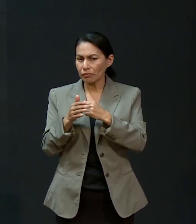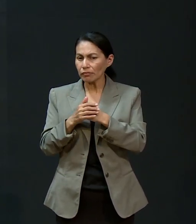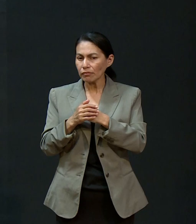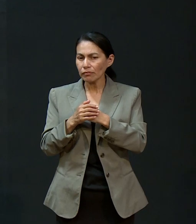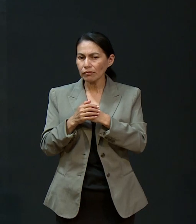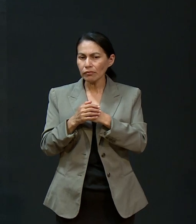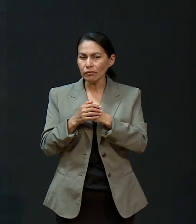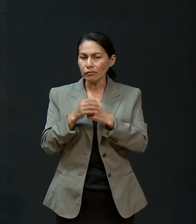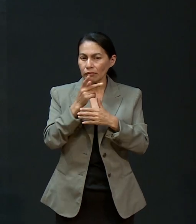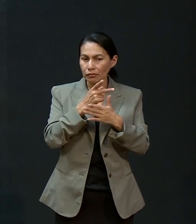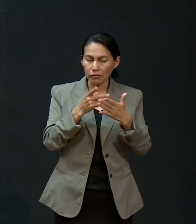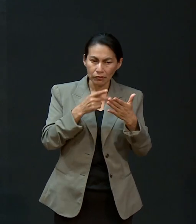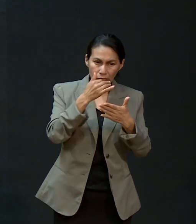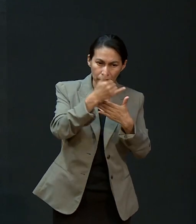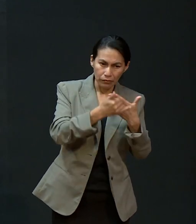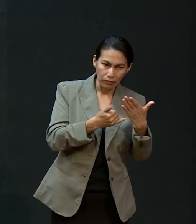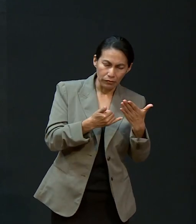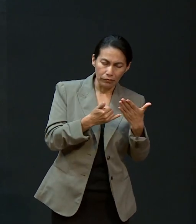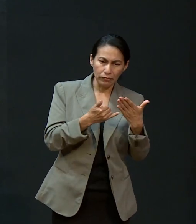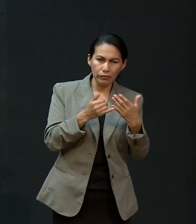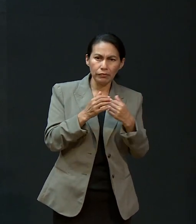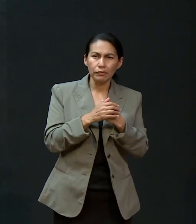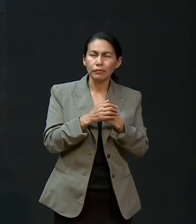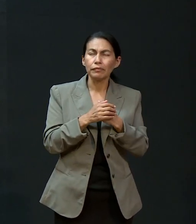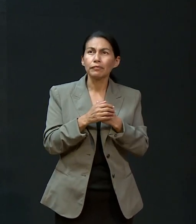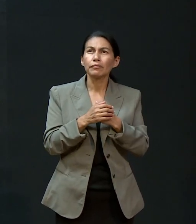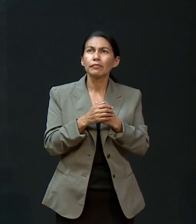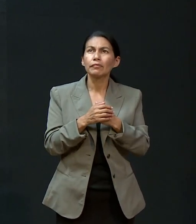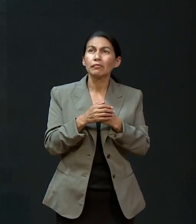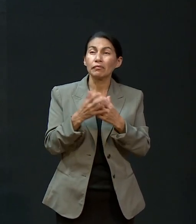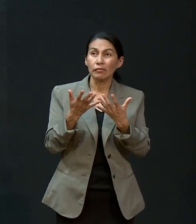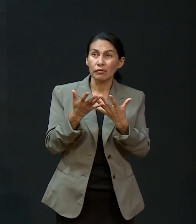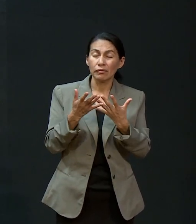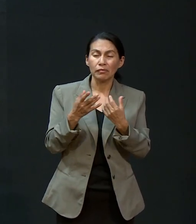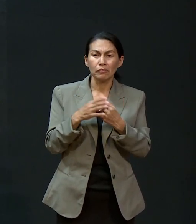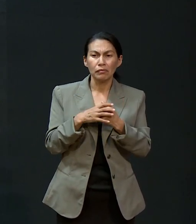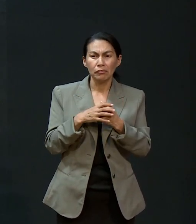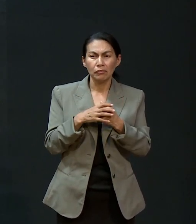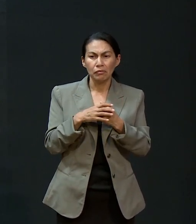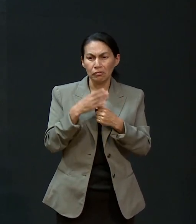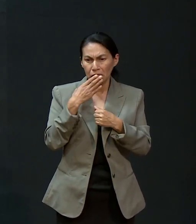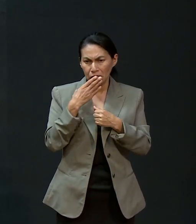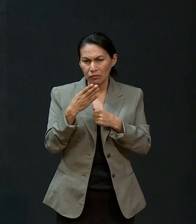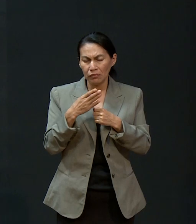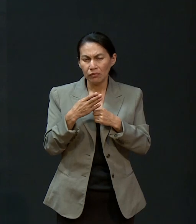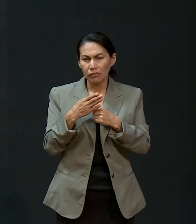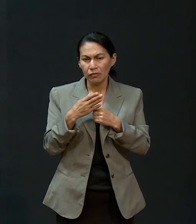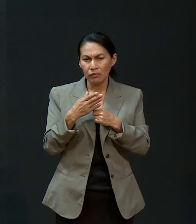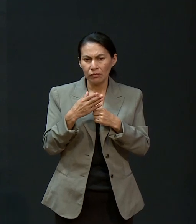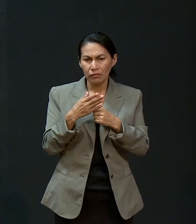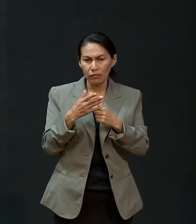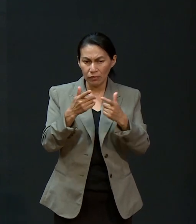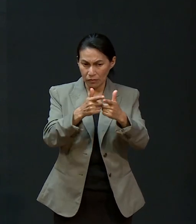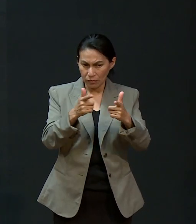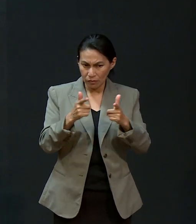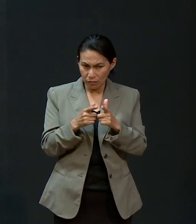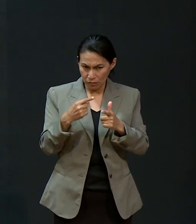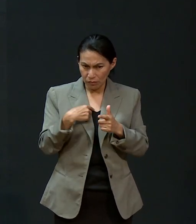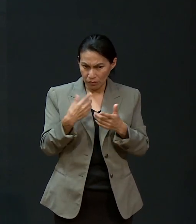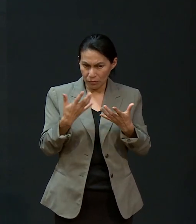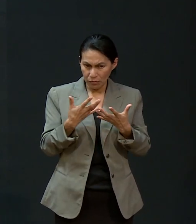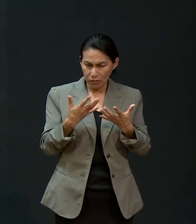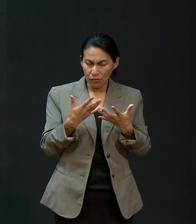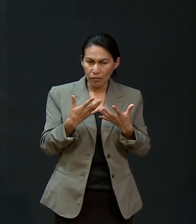que se realizó también durante ese semestre con el equipo donde yo estuve, se presentó